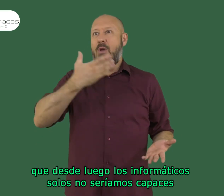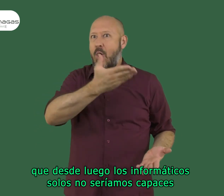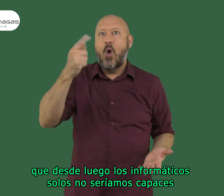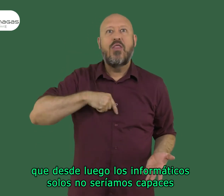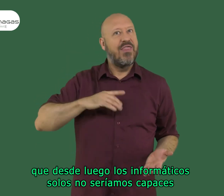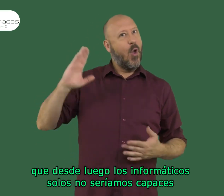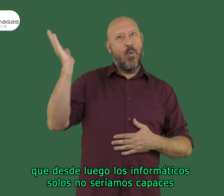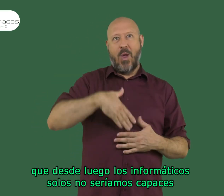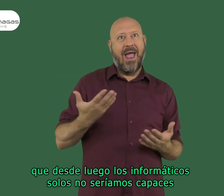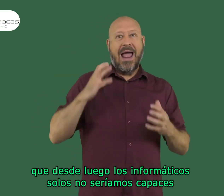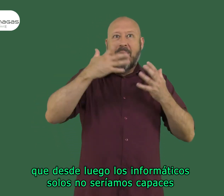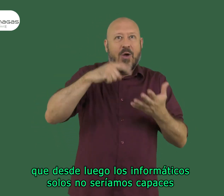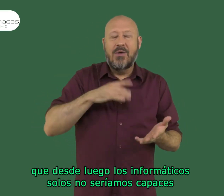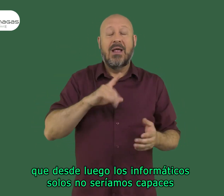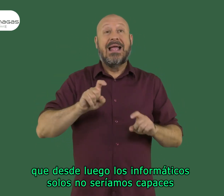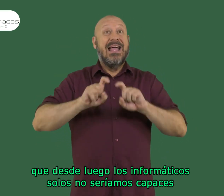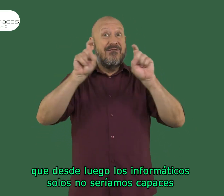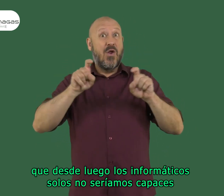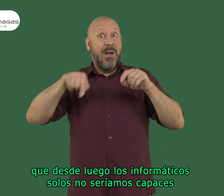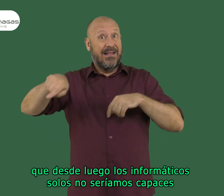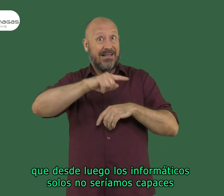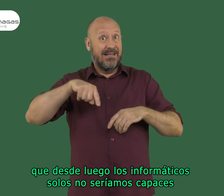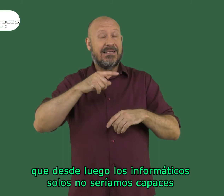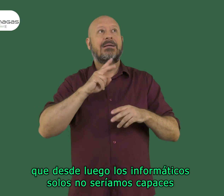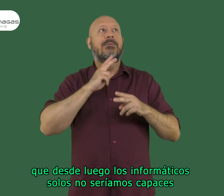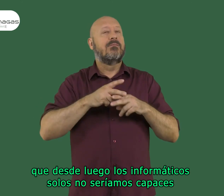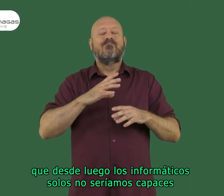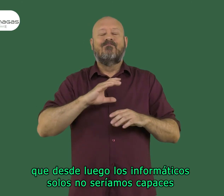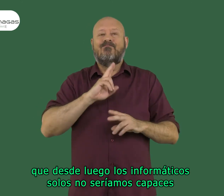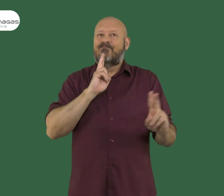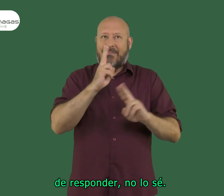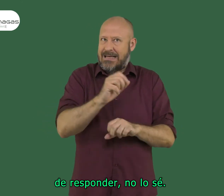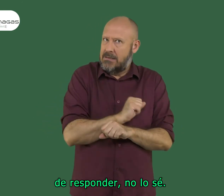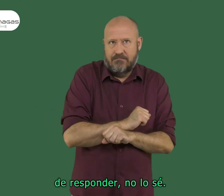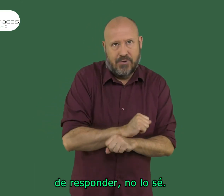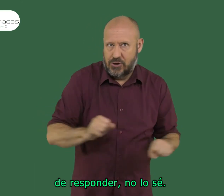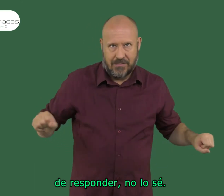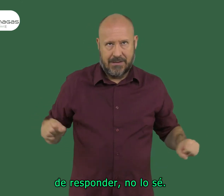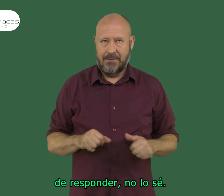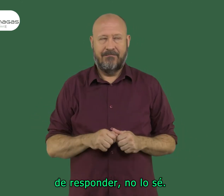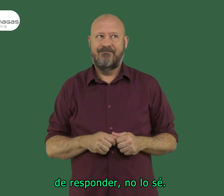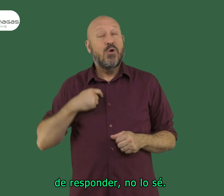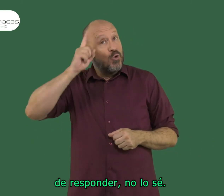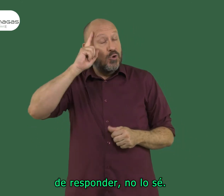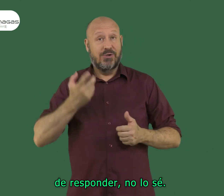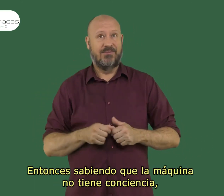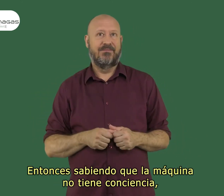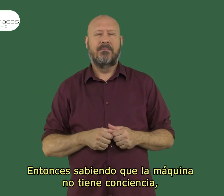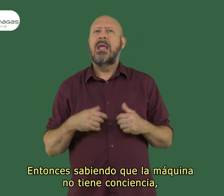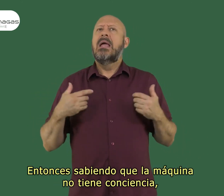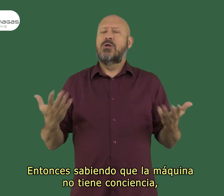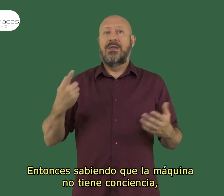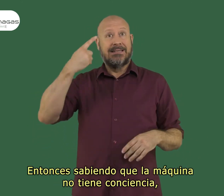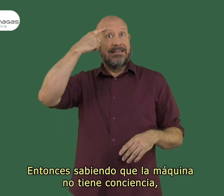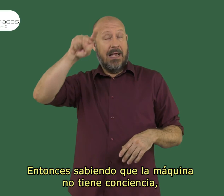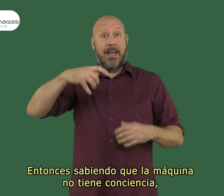que desde luego los informáticos solos seríamos incapaces de responder. O sea, habría que... No lo sé.